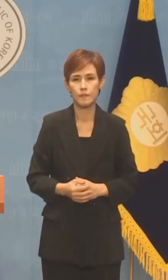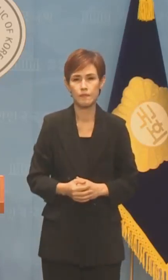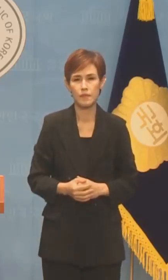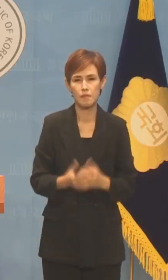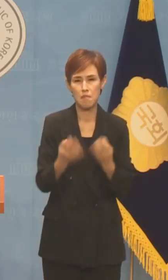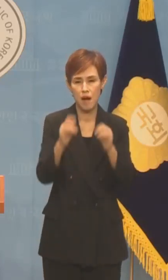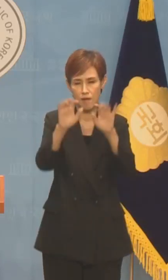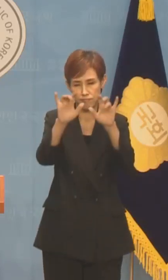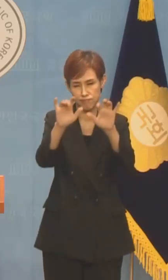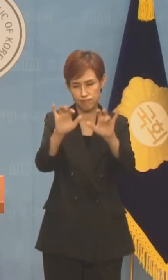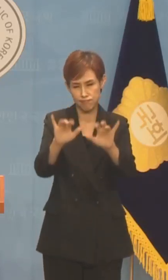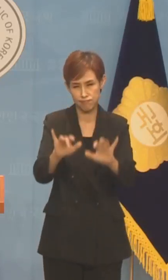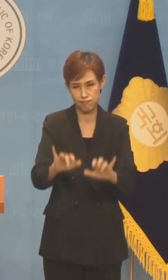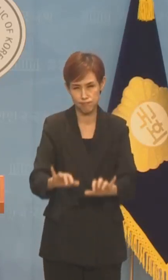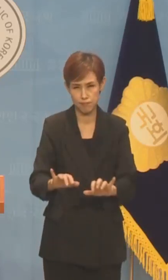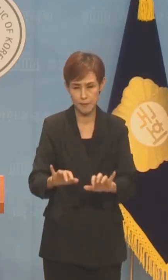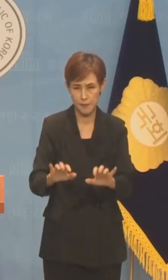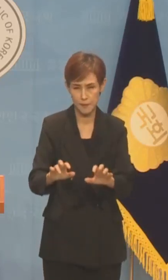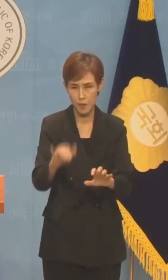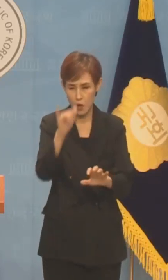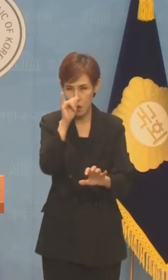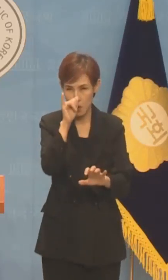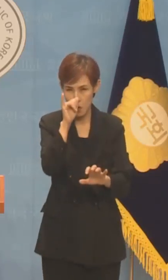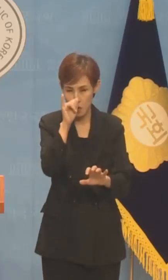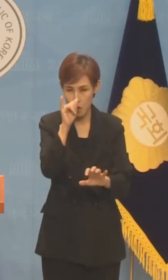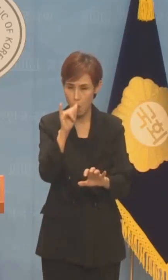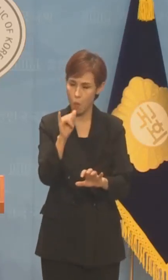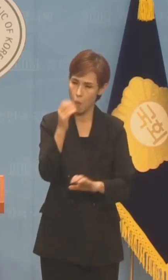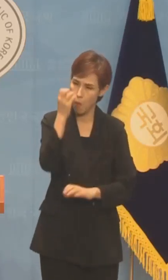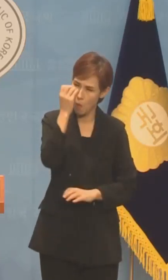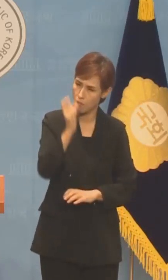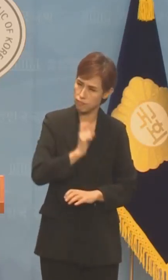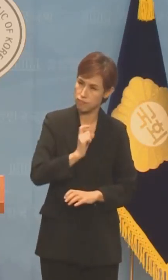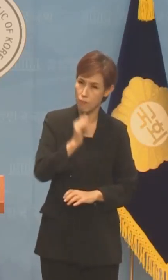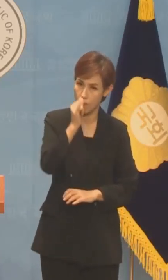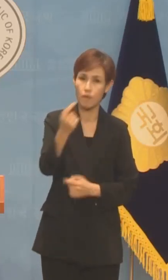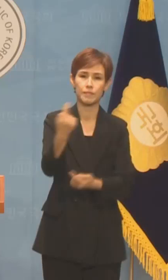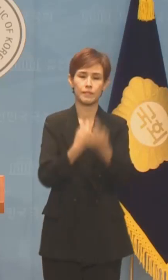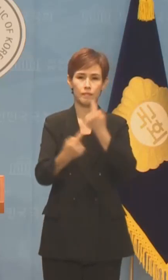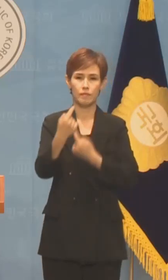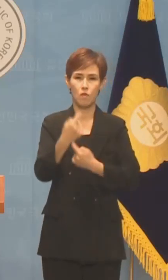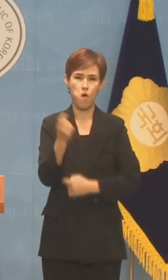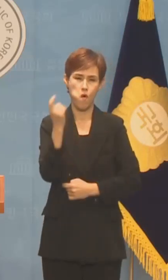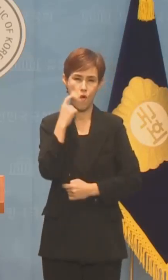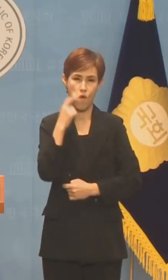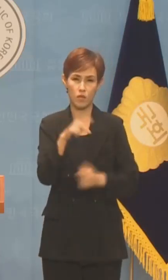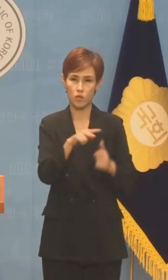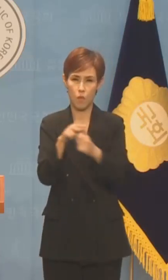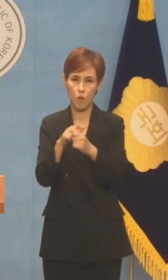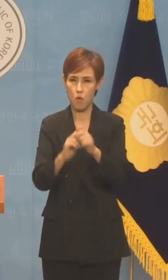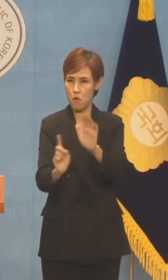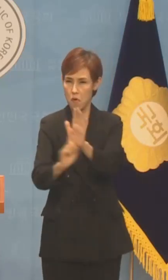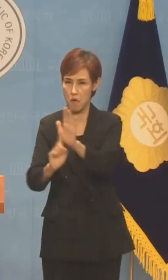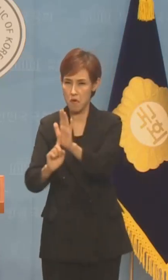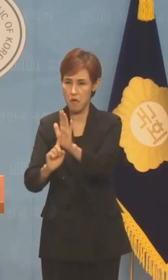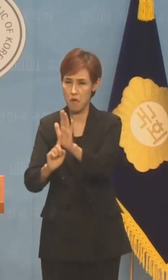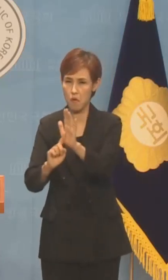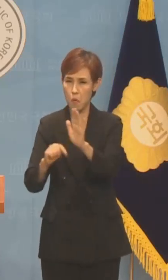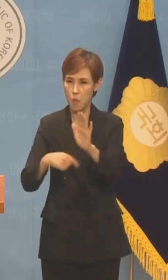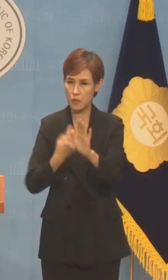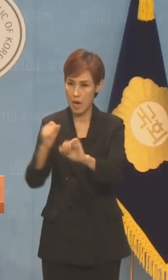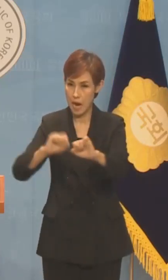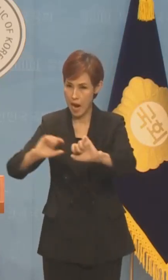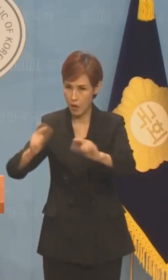개의 댓글이 조직적으로 달리고 있다는 제보가 상당수를 차지하고 있어 허위 정보 유포가 단순한 개인 행위가